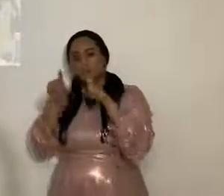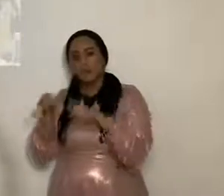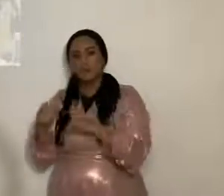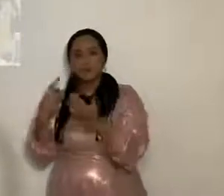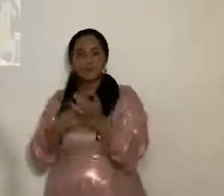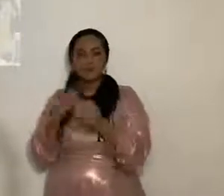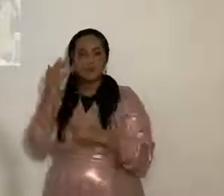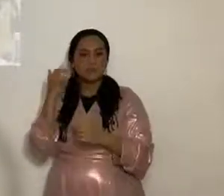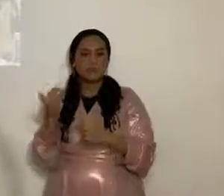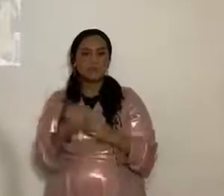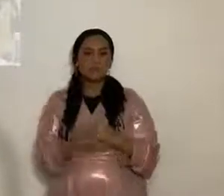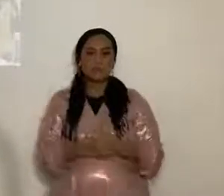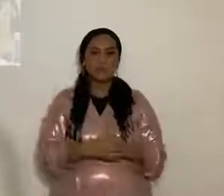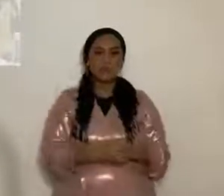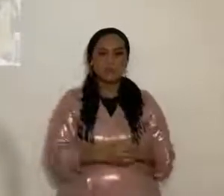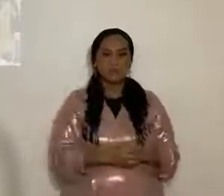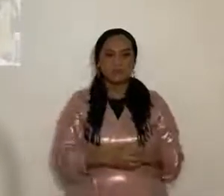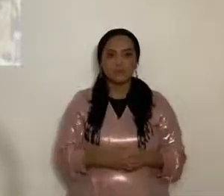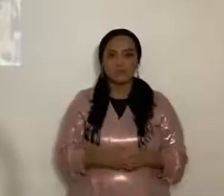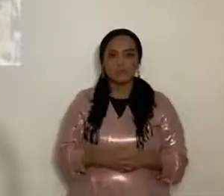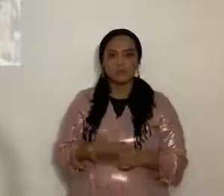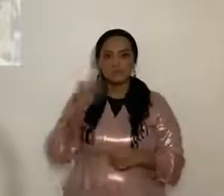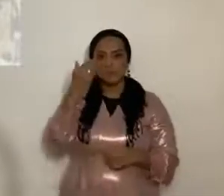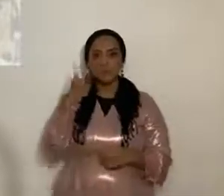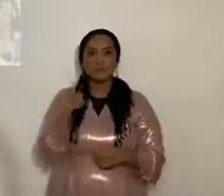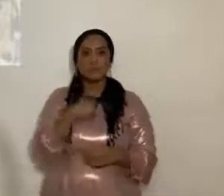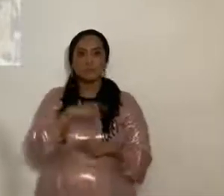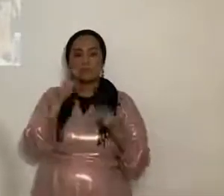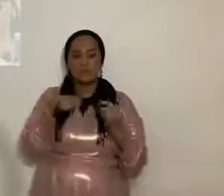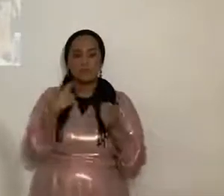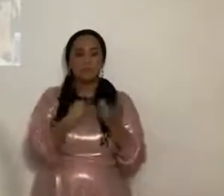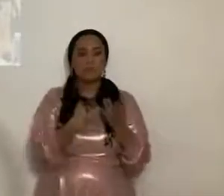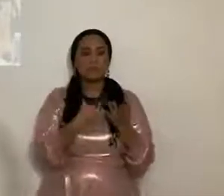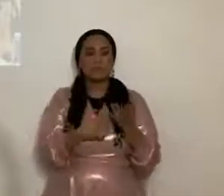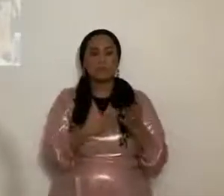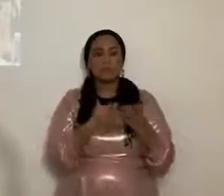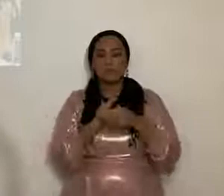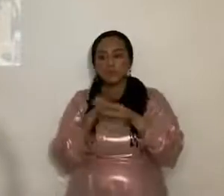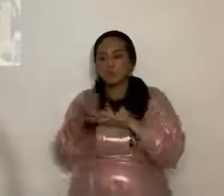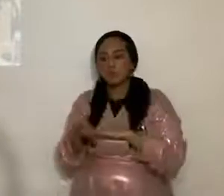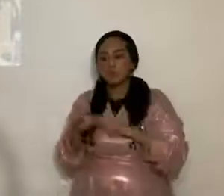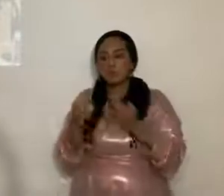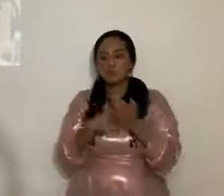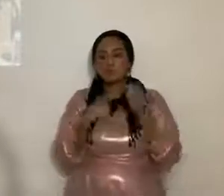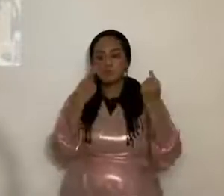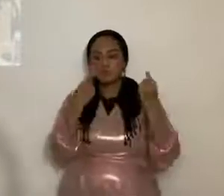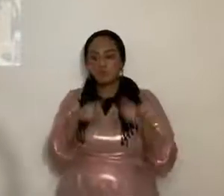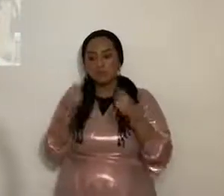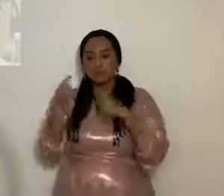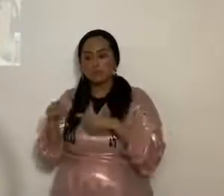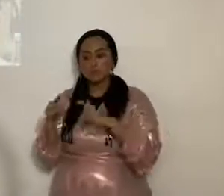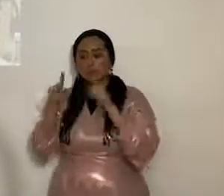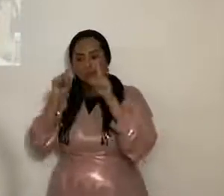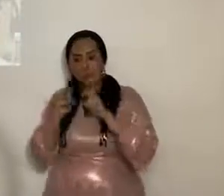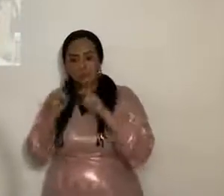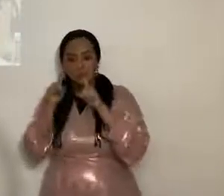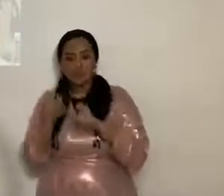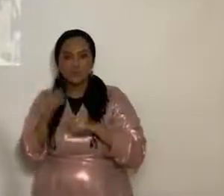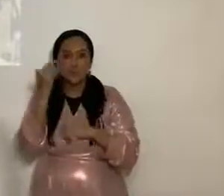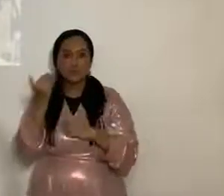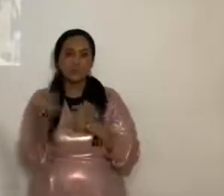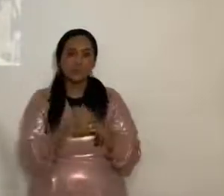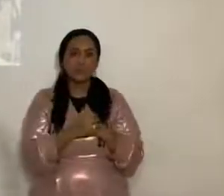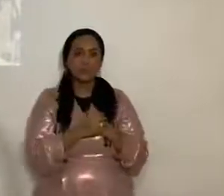tribulaciones y aflicciones? ¿Por qué debemos pasar pruebas, tribulaciones y